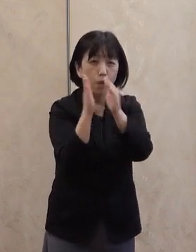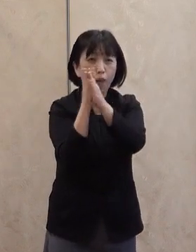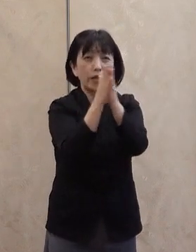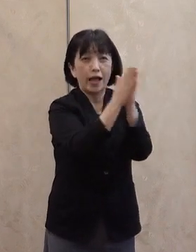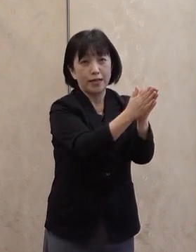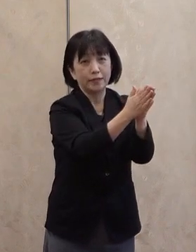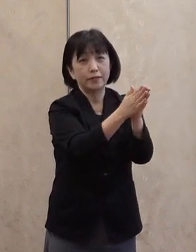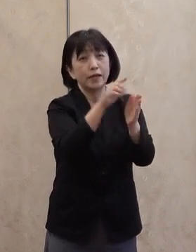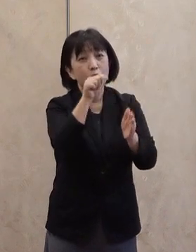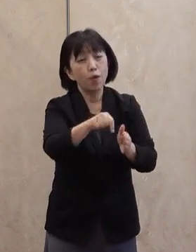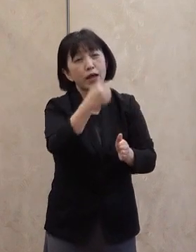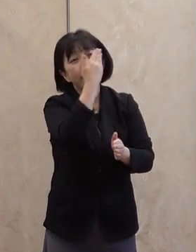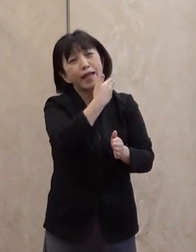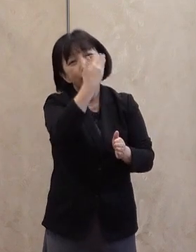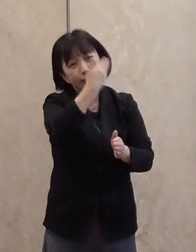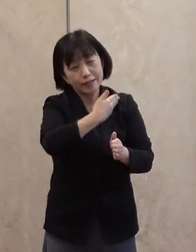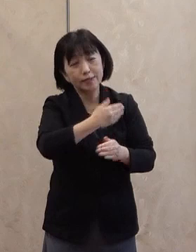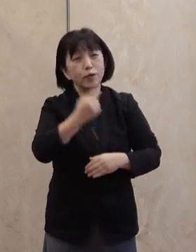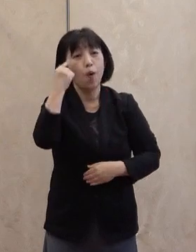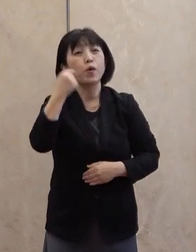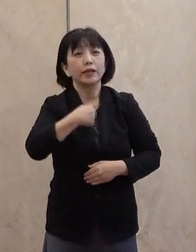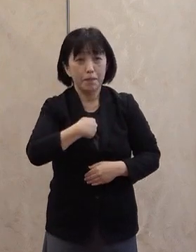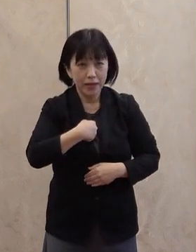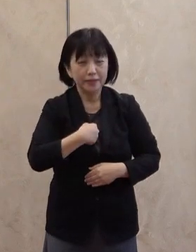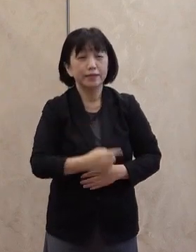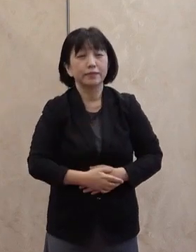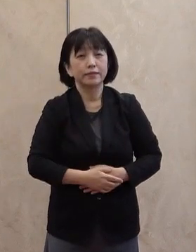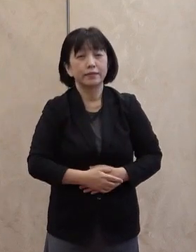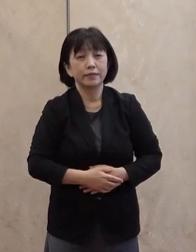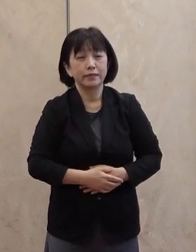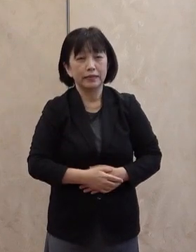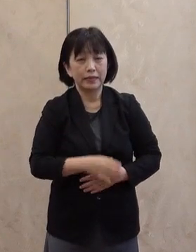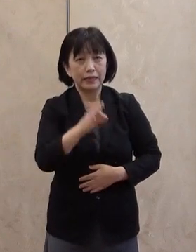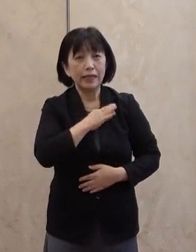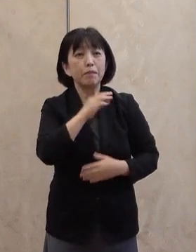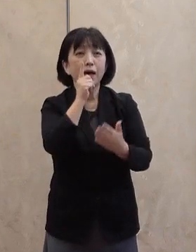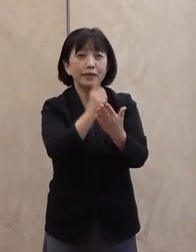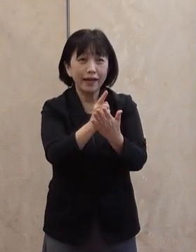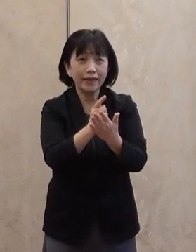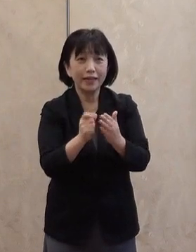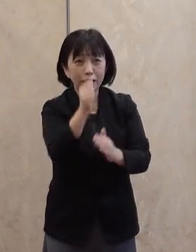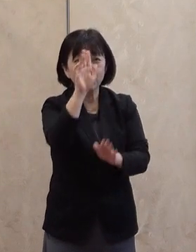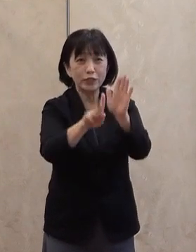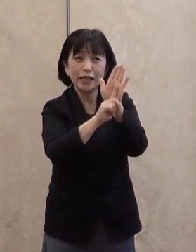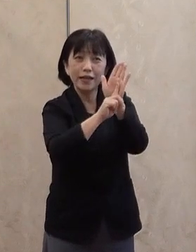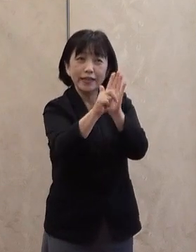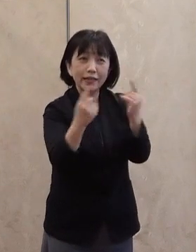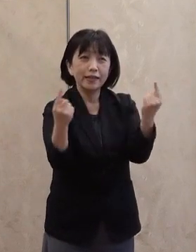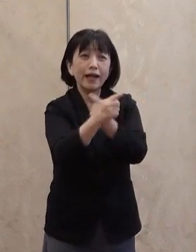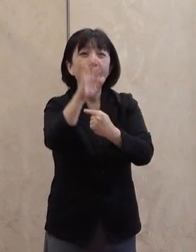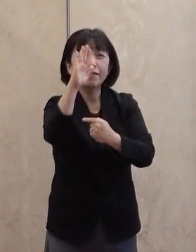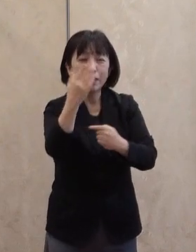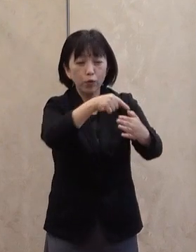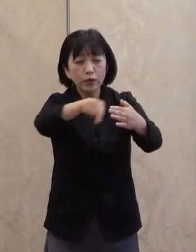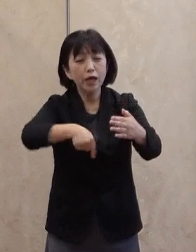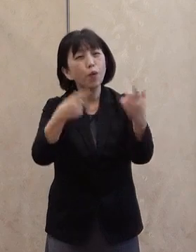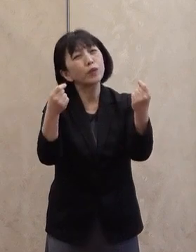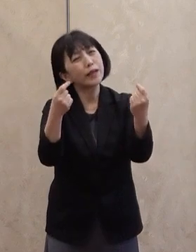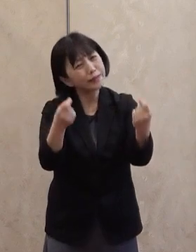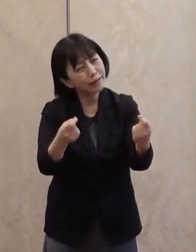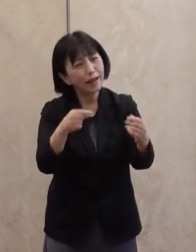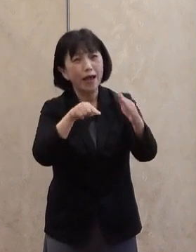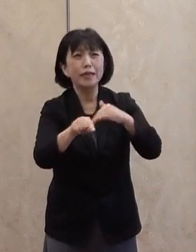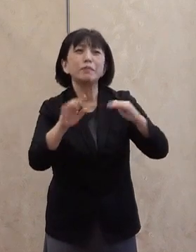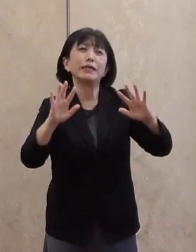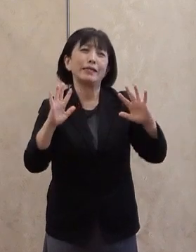が重要ではないかというふうに思っています。名前だけ緊急事態宣言に書いてもやっていること一緒であれば意味がないということにもなると思います